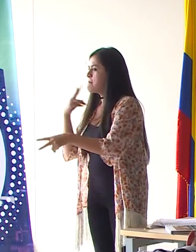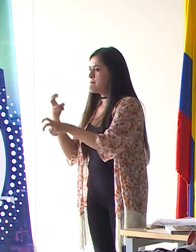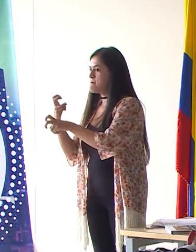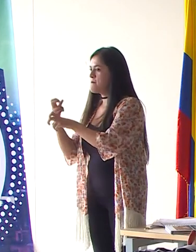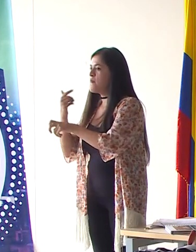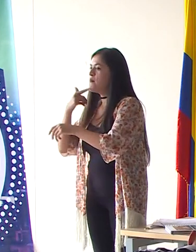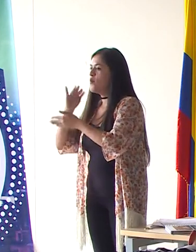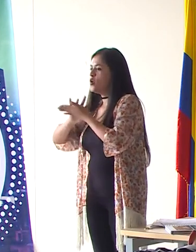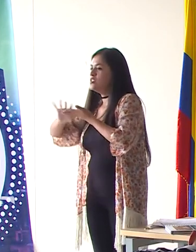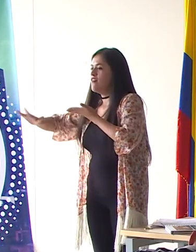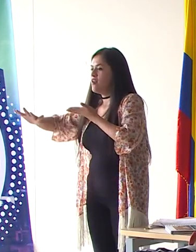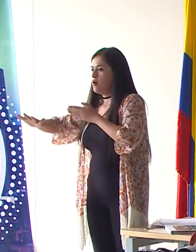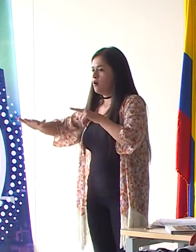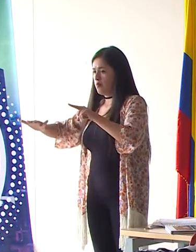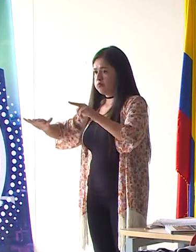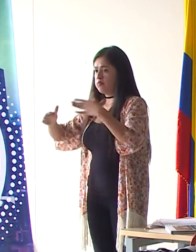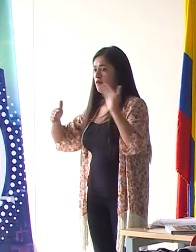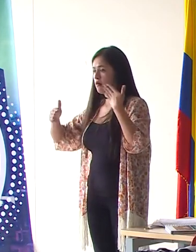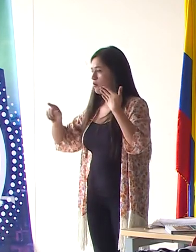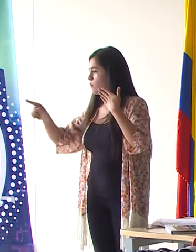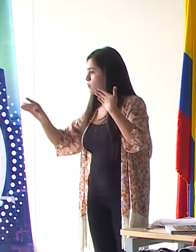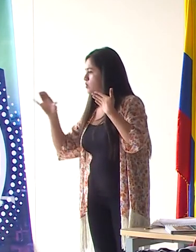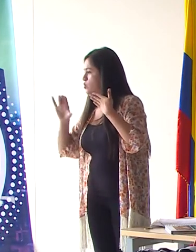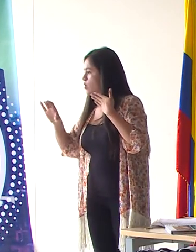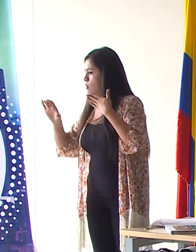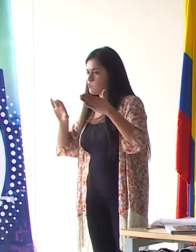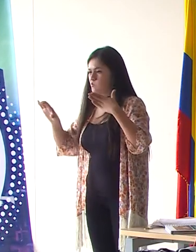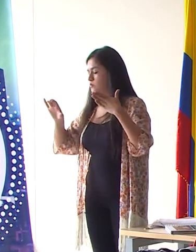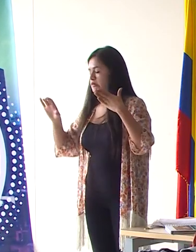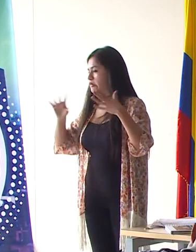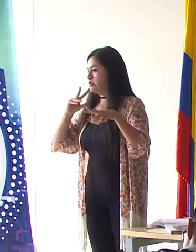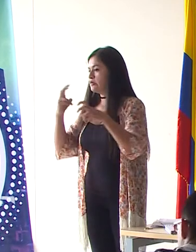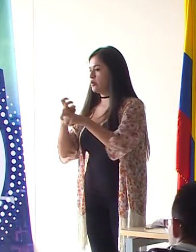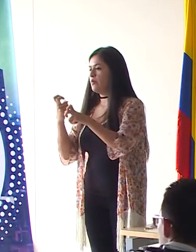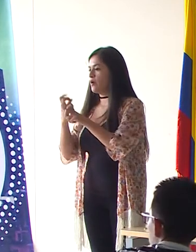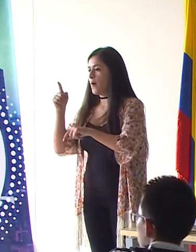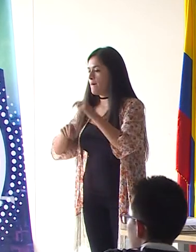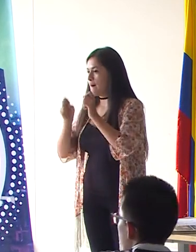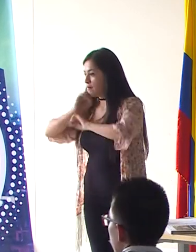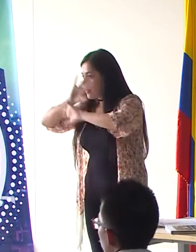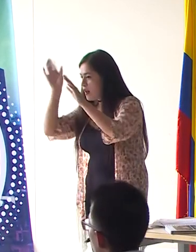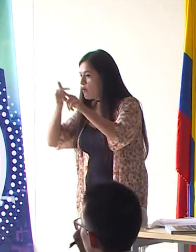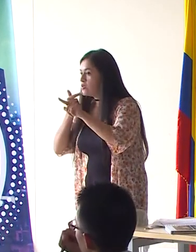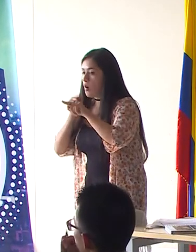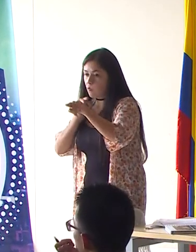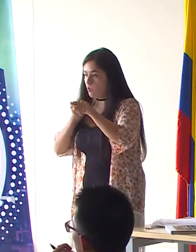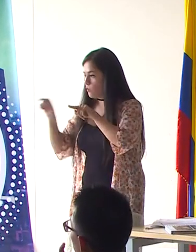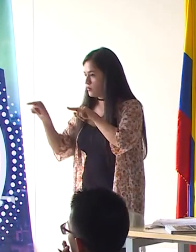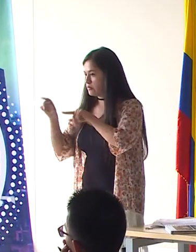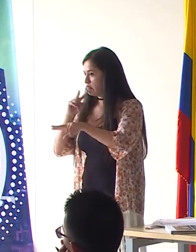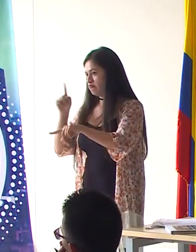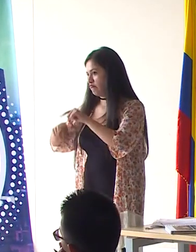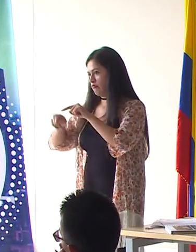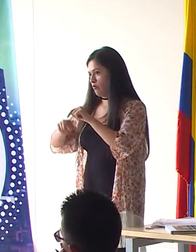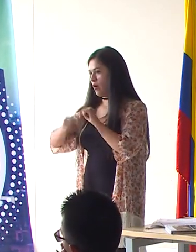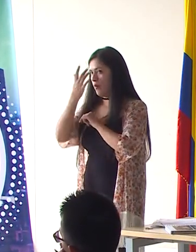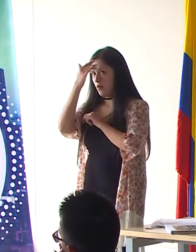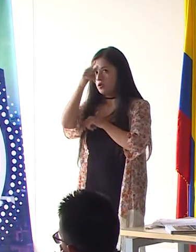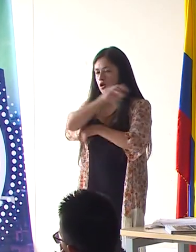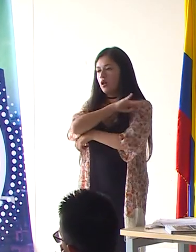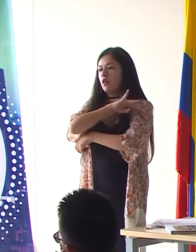resto de la semana de esa diferenciación es es bastante compleja de definir y realmente están muy integrados tanto en formas de